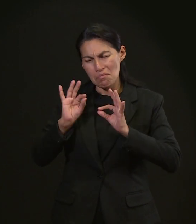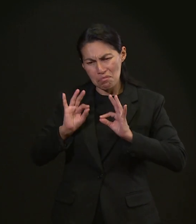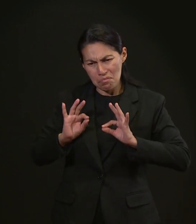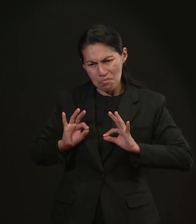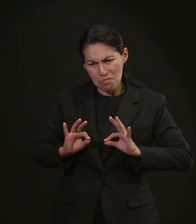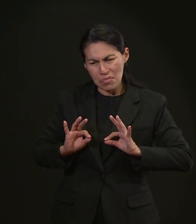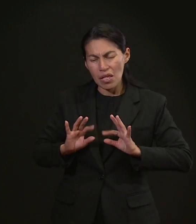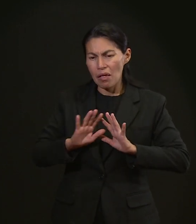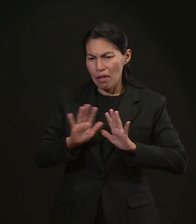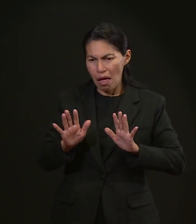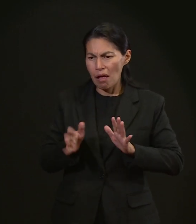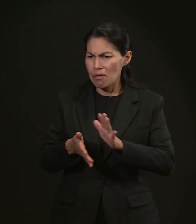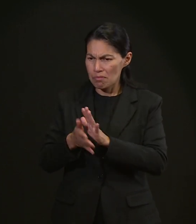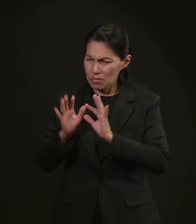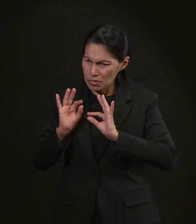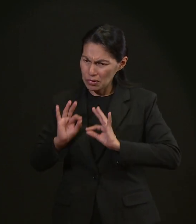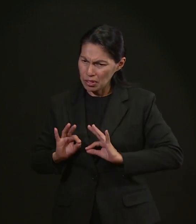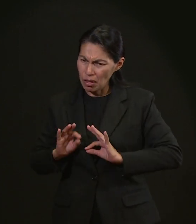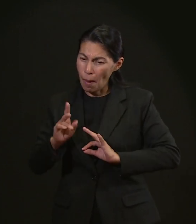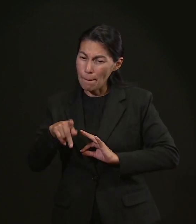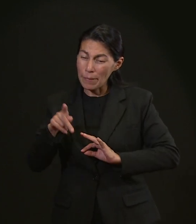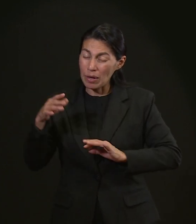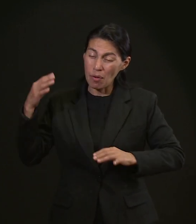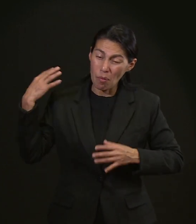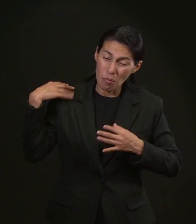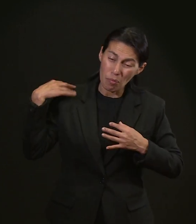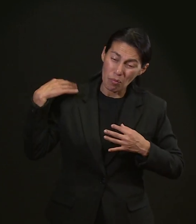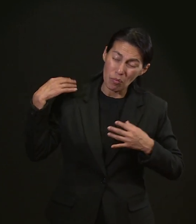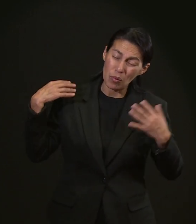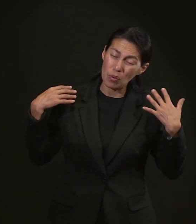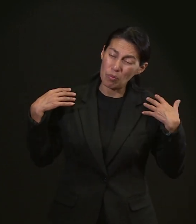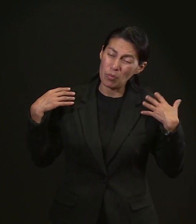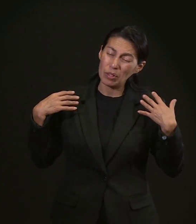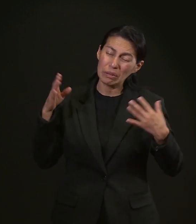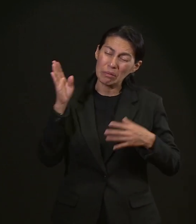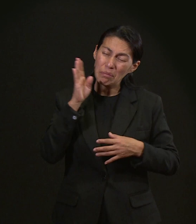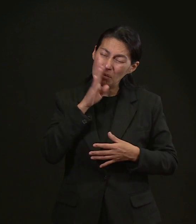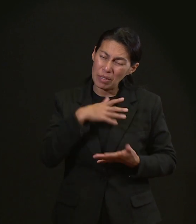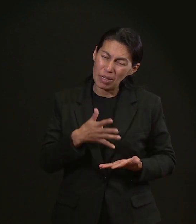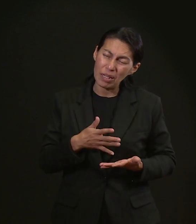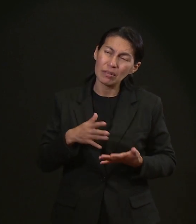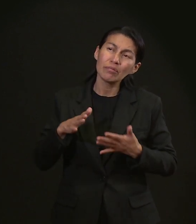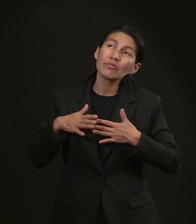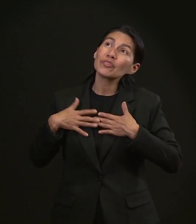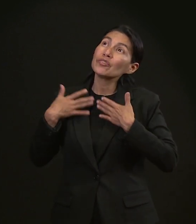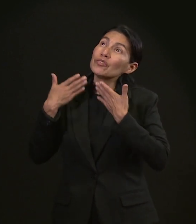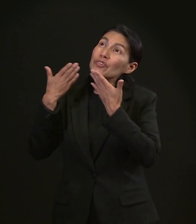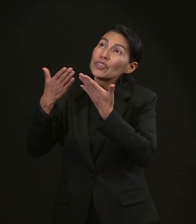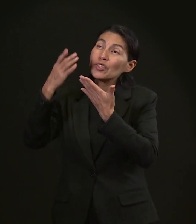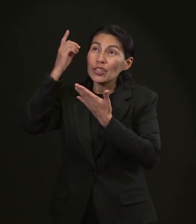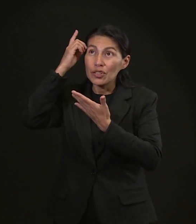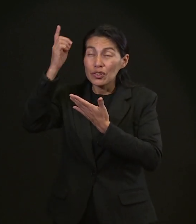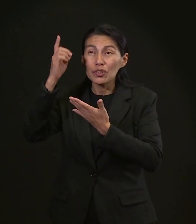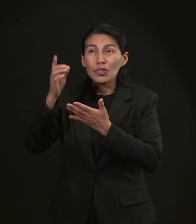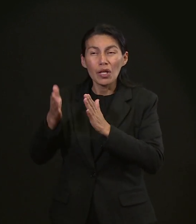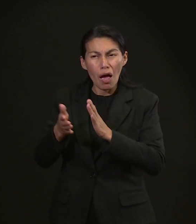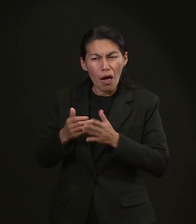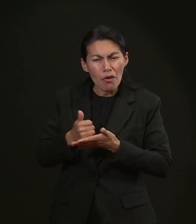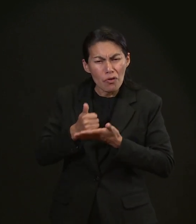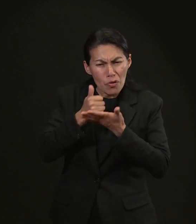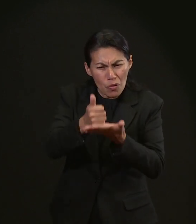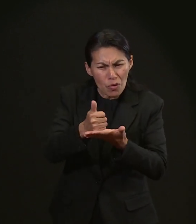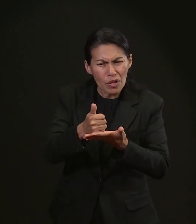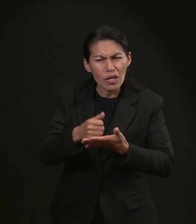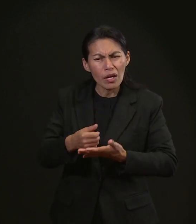pero sus pulmones están muy dañados confía en dios y sé que pronto le permitirá recuperarse nos unimos